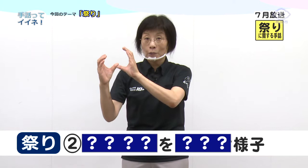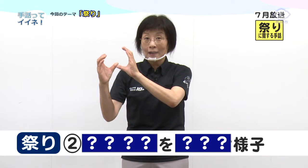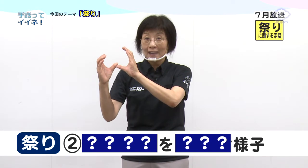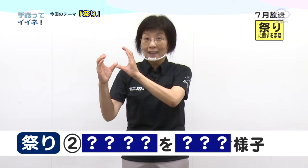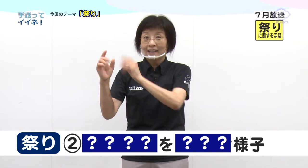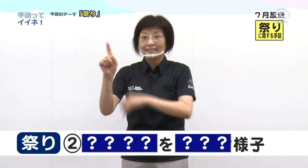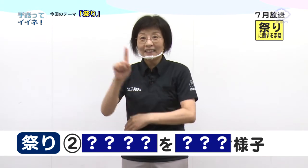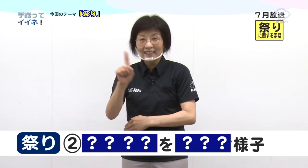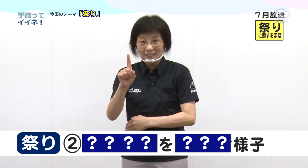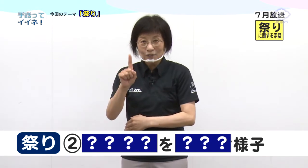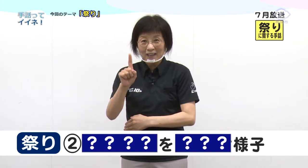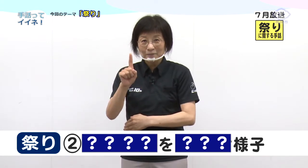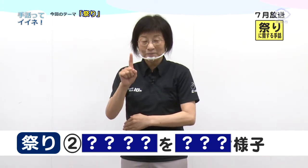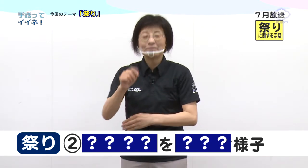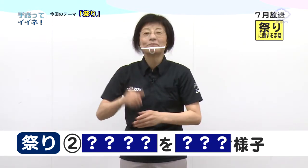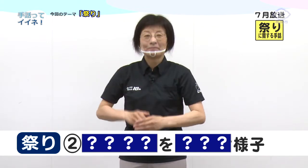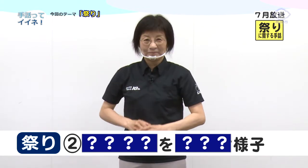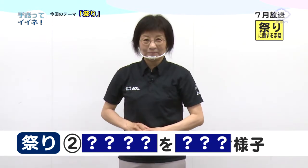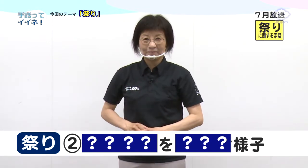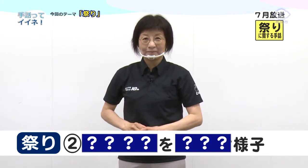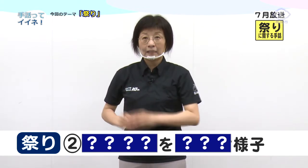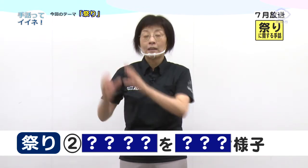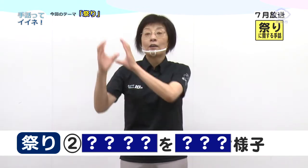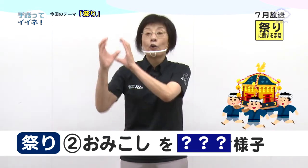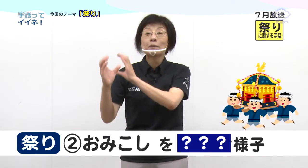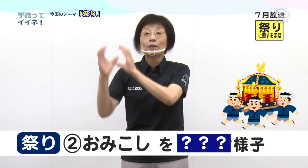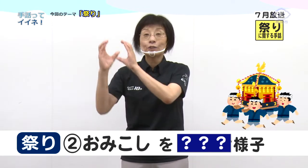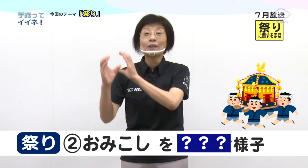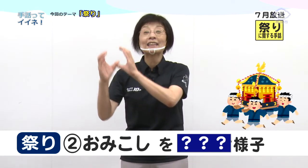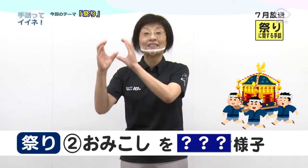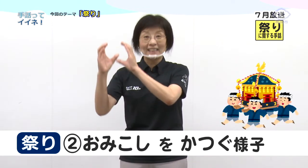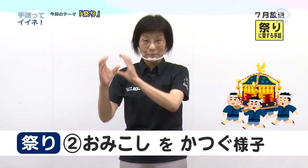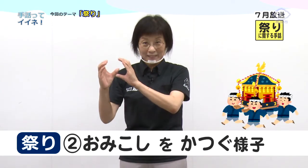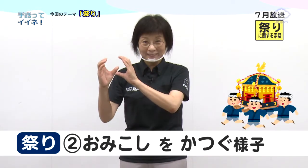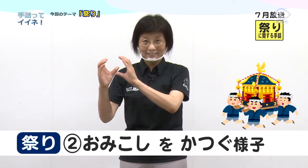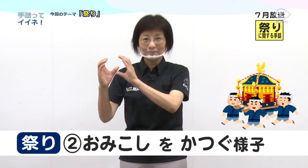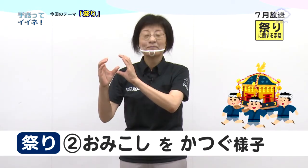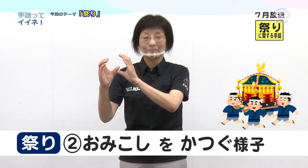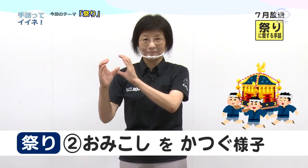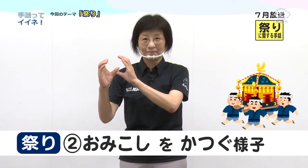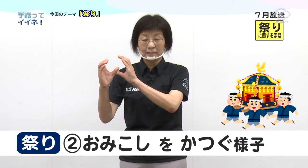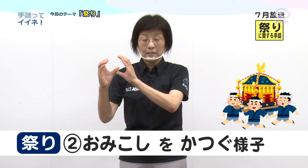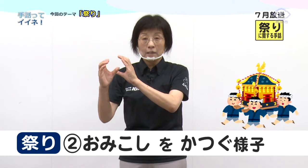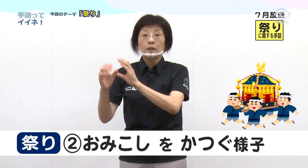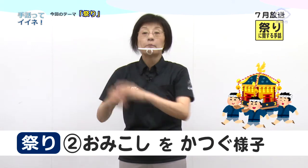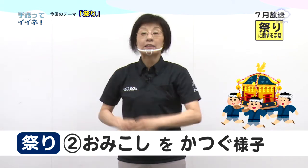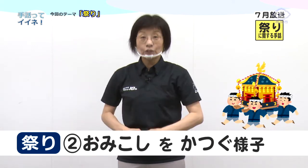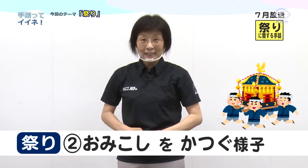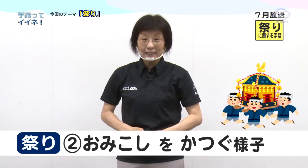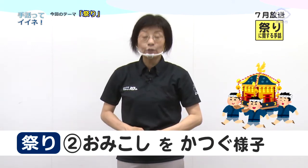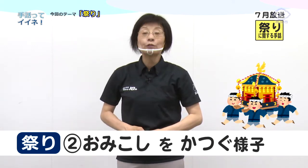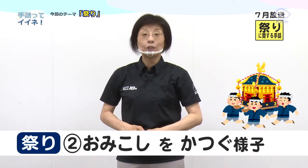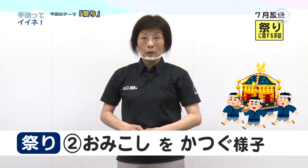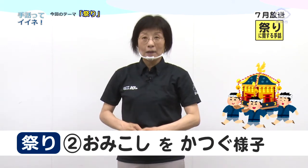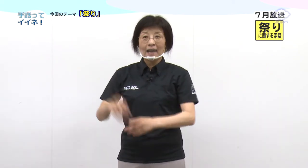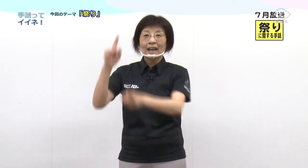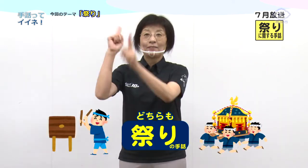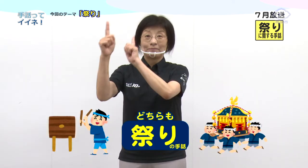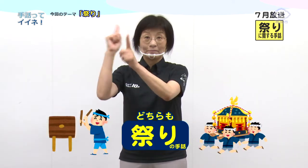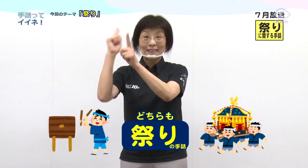は何でしょうか？おみこしを担いでいます。祭りという手話は祭